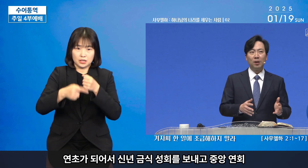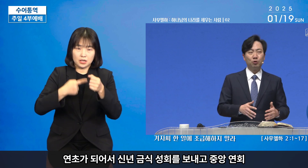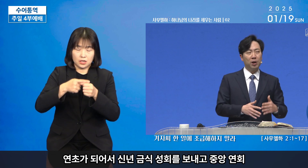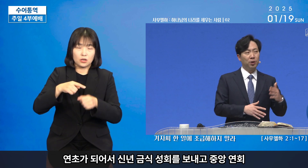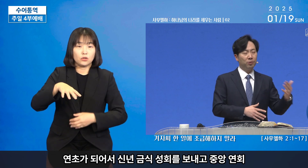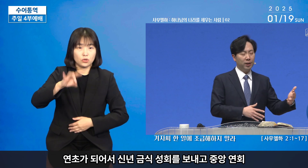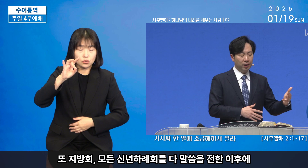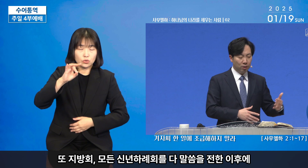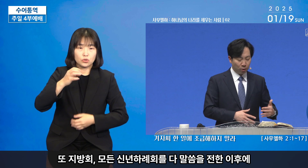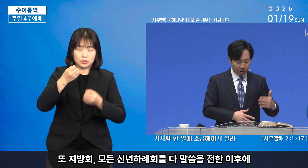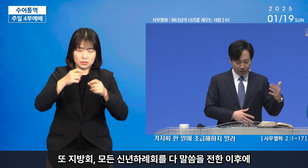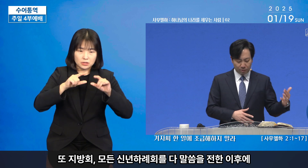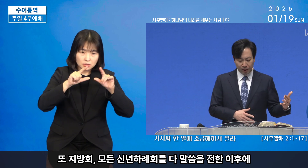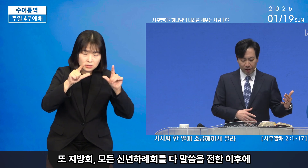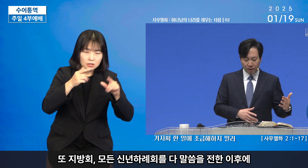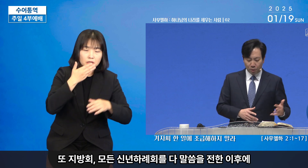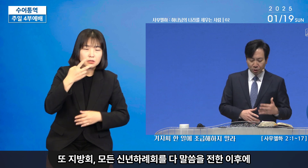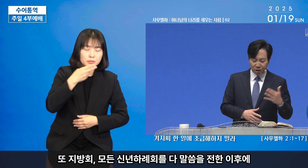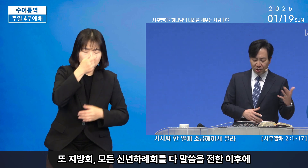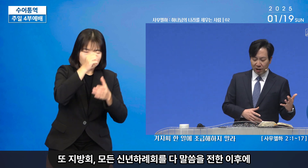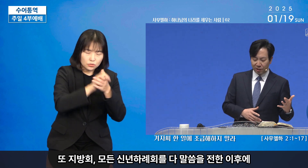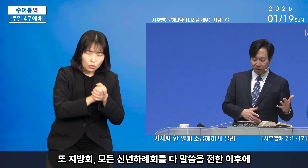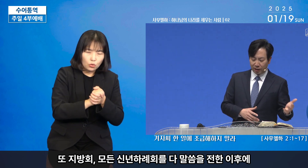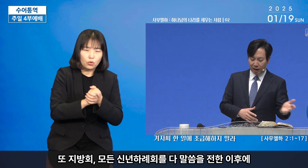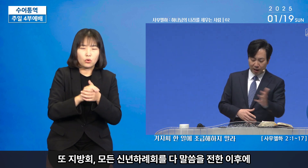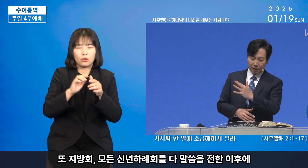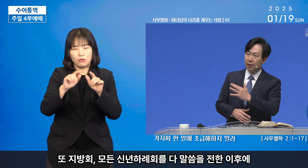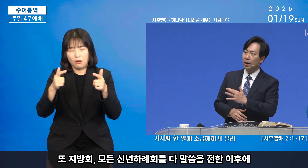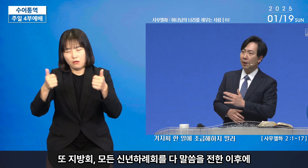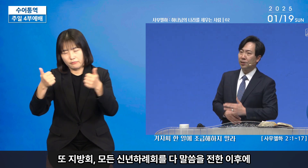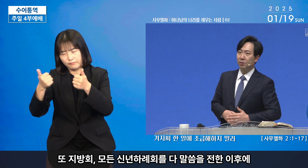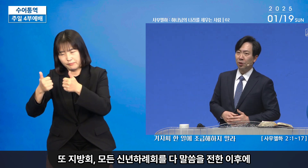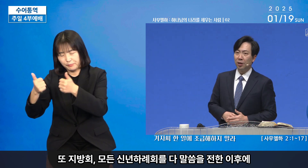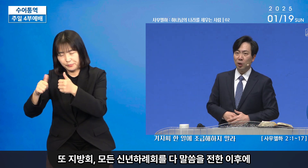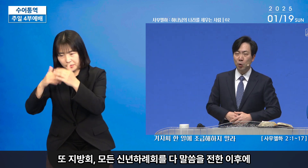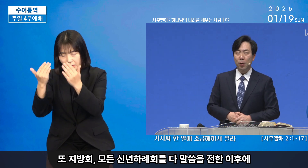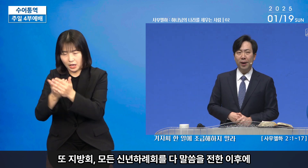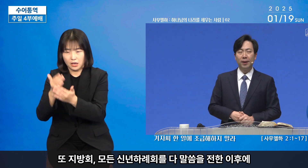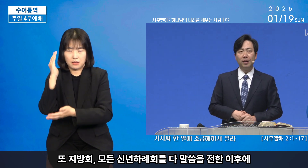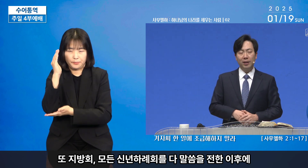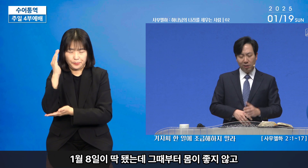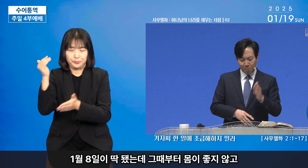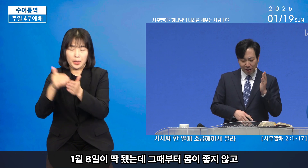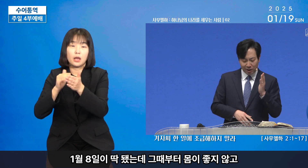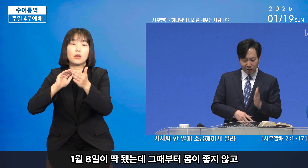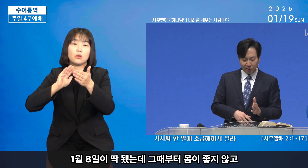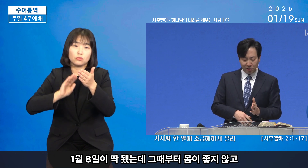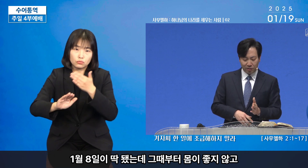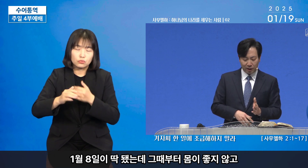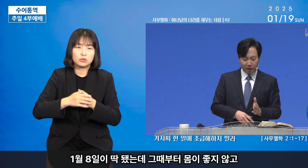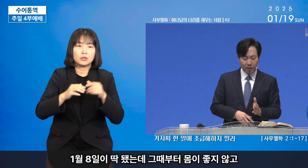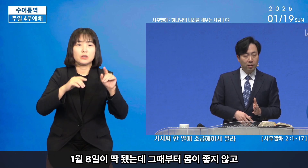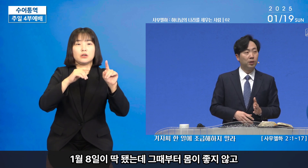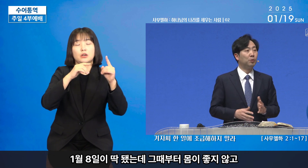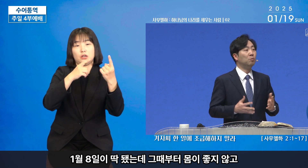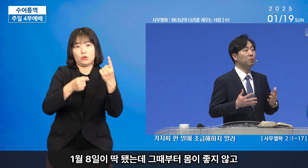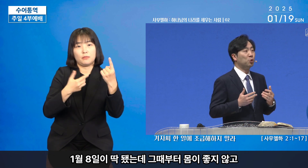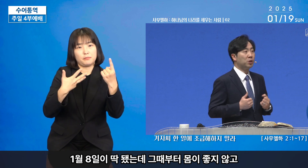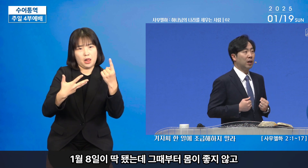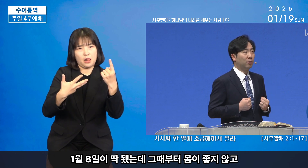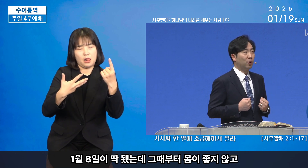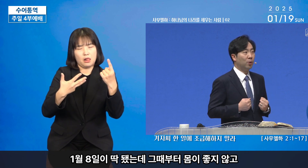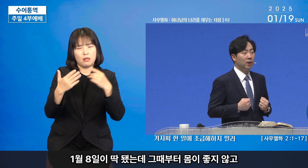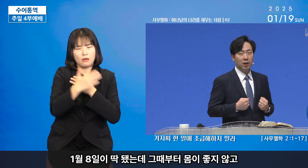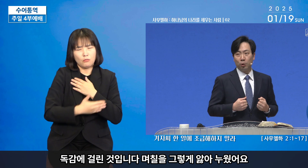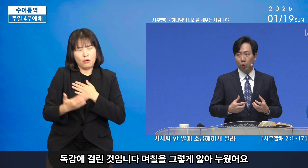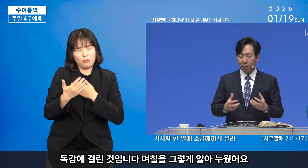보내고 중앙위원회 또는 지방회 모든 신년 할애를 다 말씀을 전한 이후에 1월 8일이 딱 됐는데 그때부터 몸이